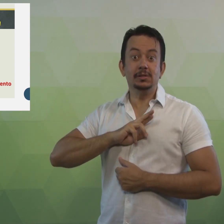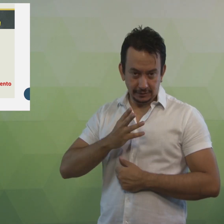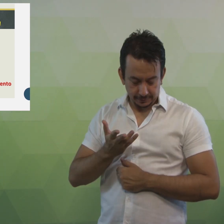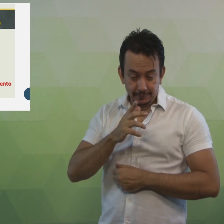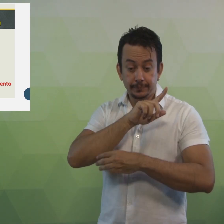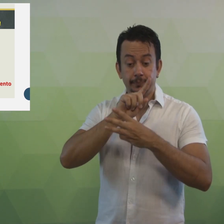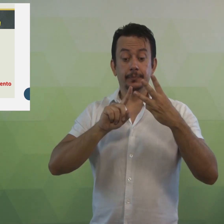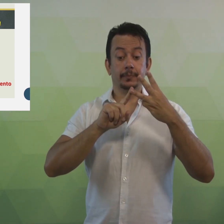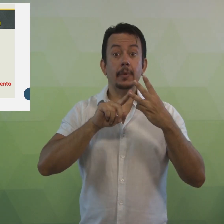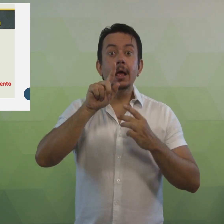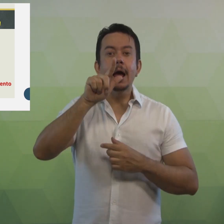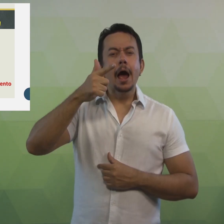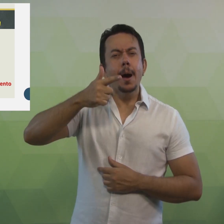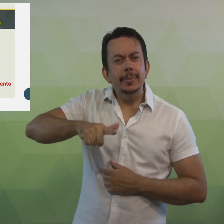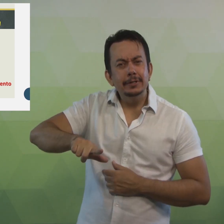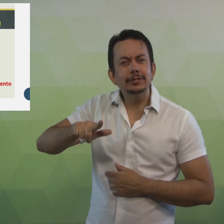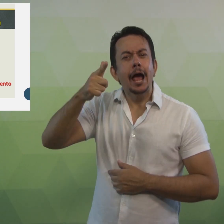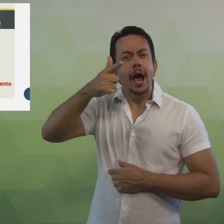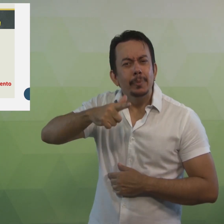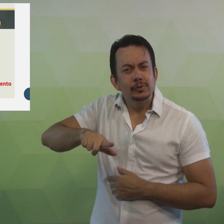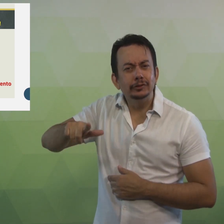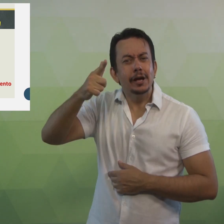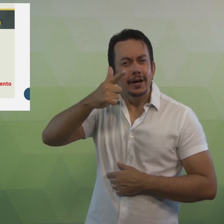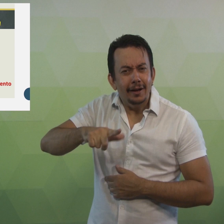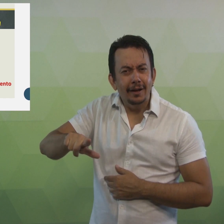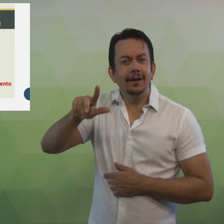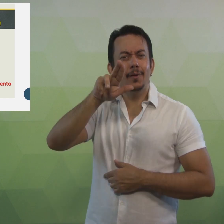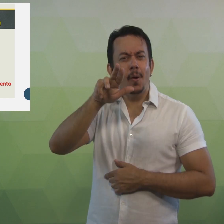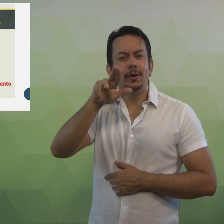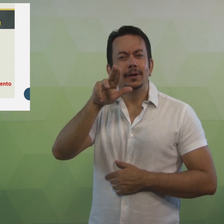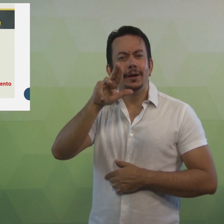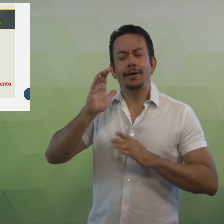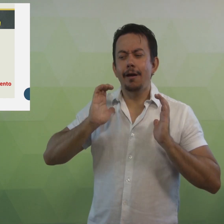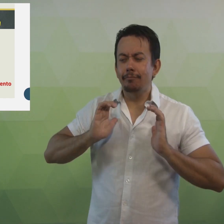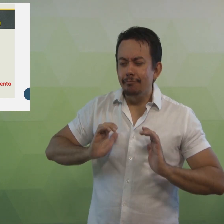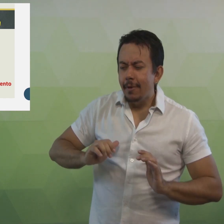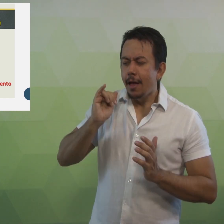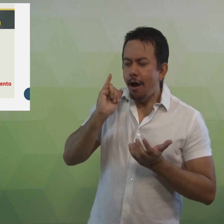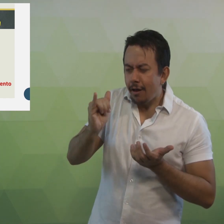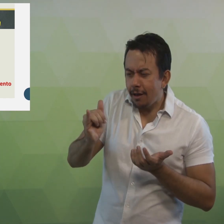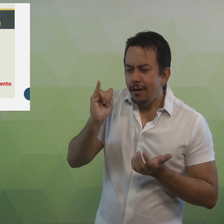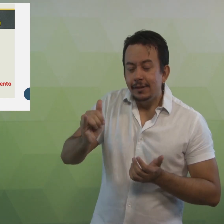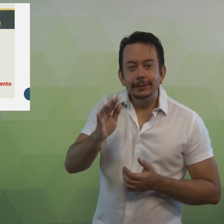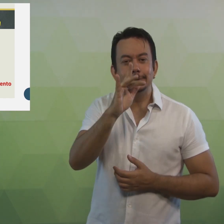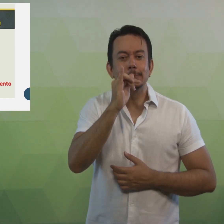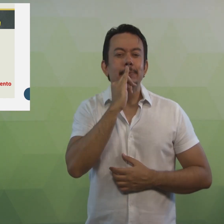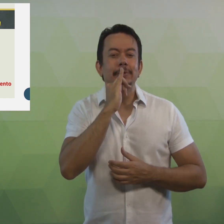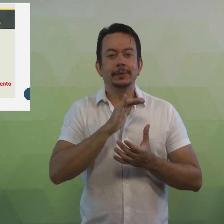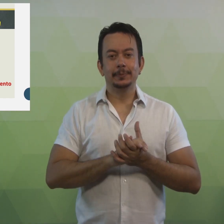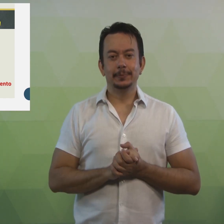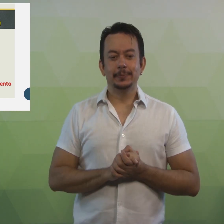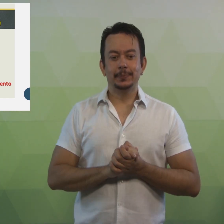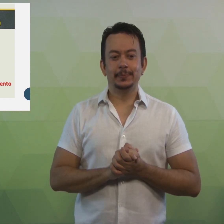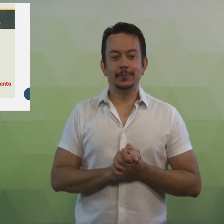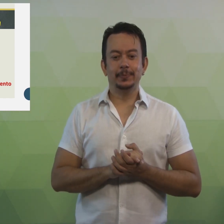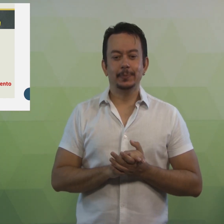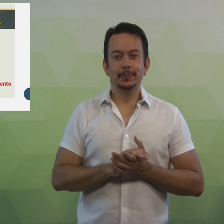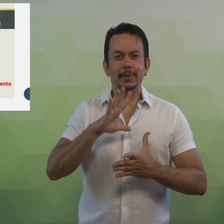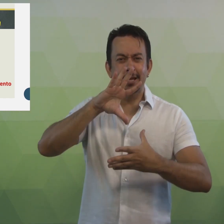ele reage, tá bom? A terceira questão é as repetições. Por